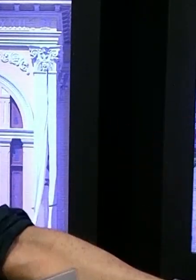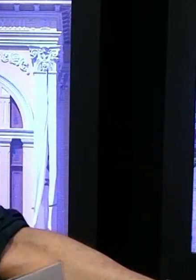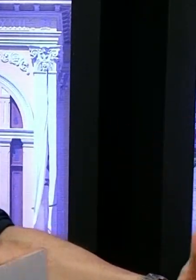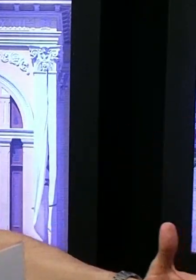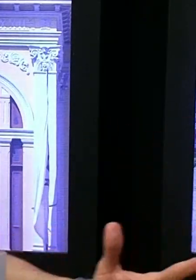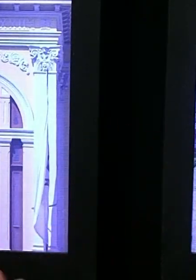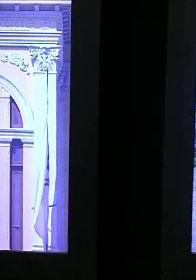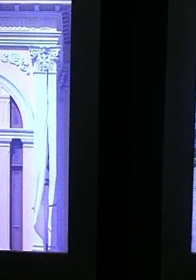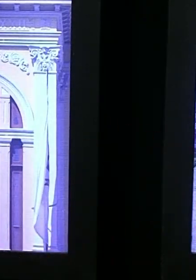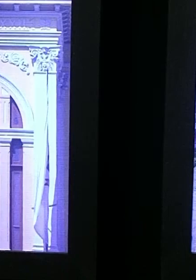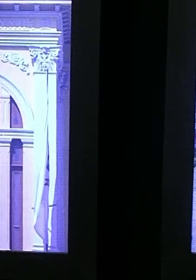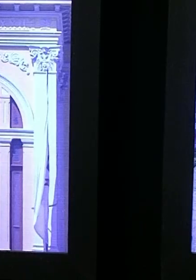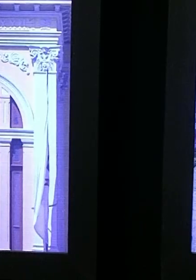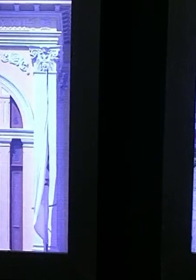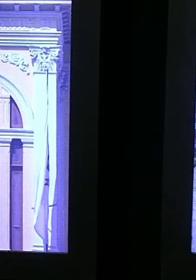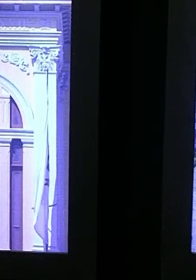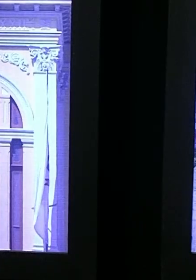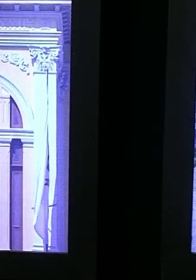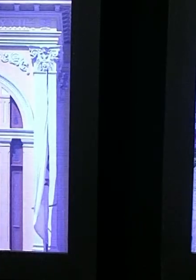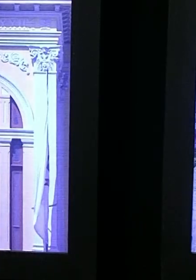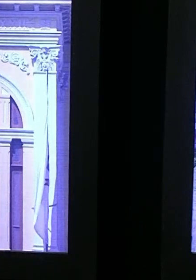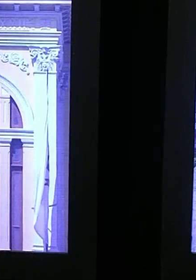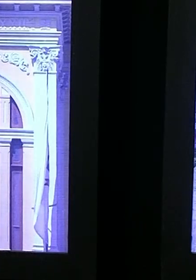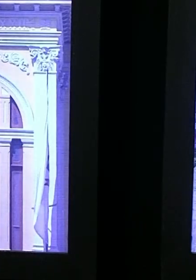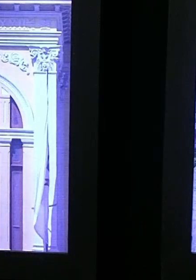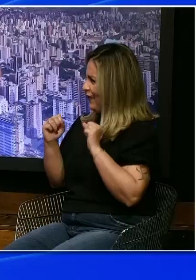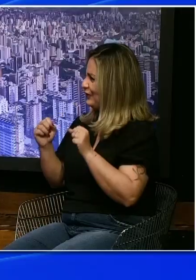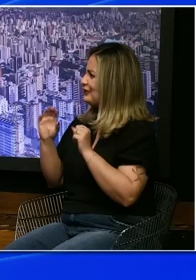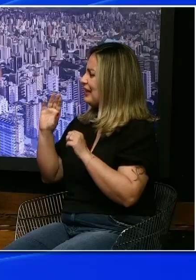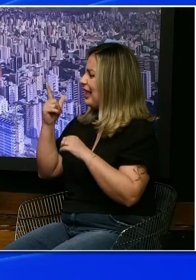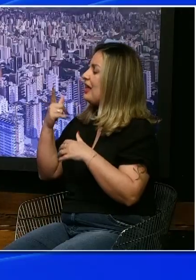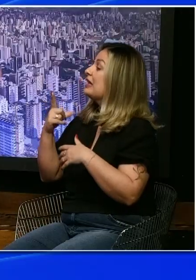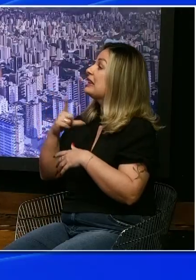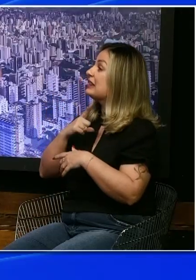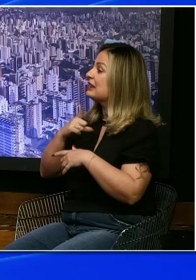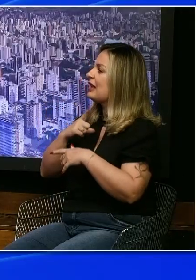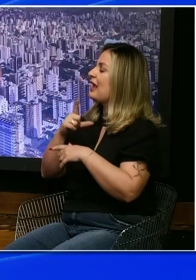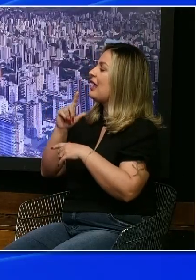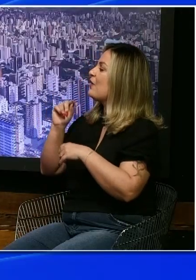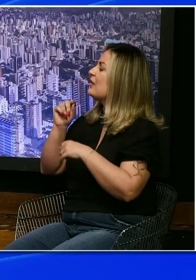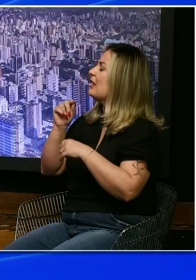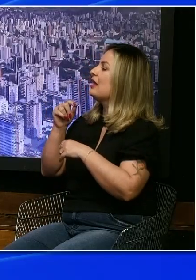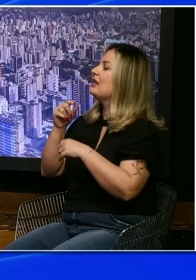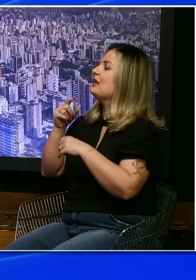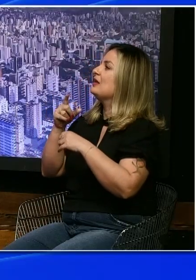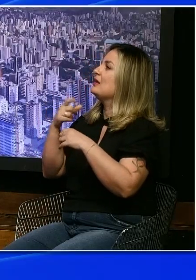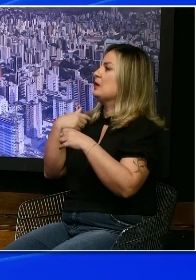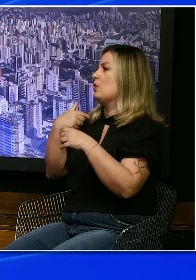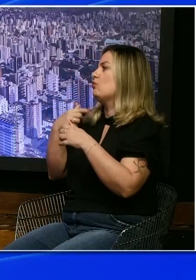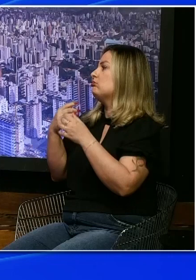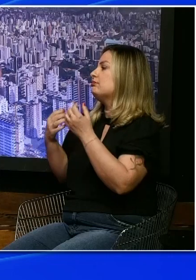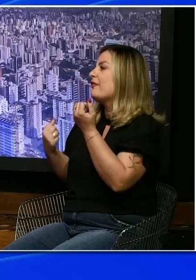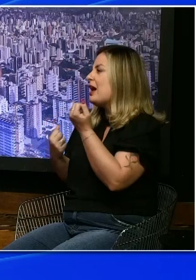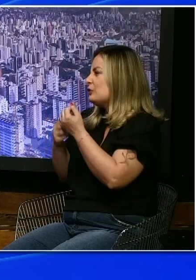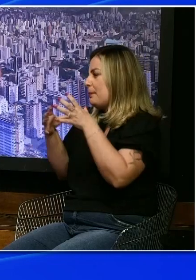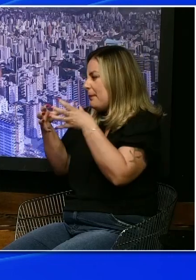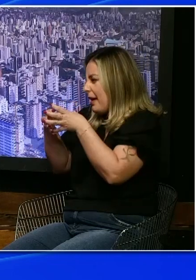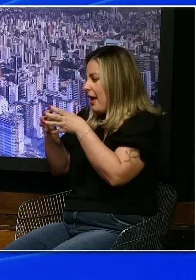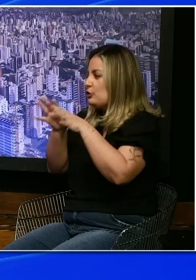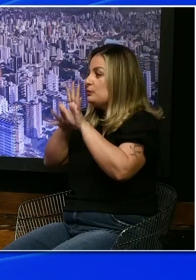também o espaço deles. E aí, Thais, fala para a gente. Podem invadir, sim. São muito bem-vindos. Eu